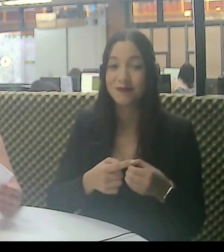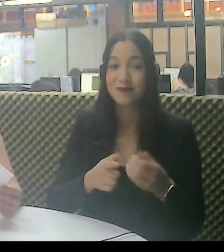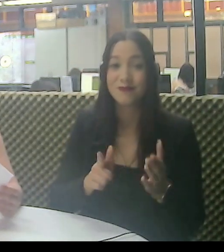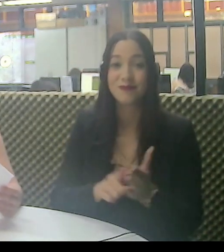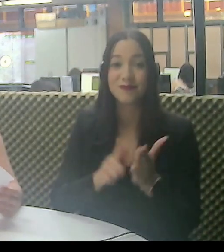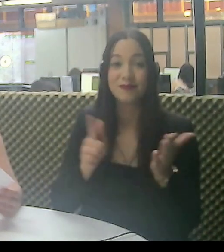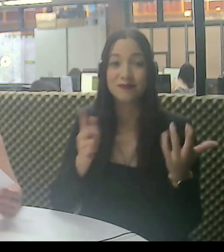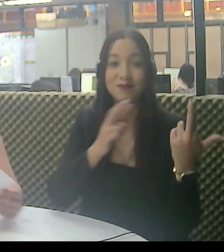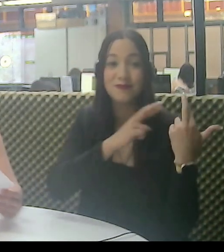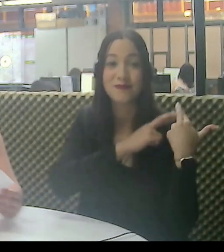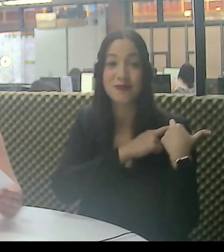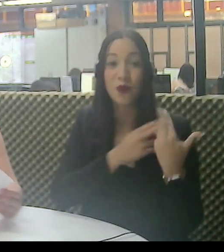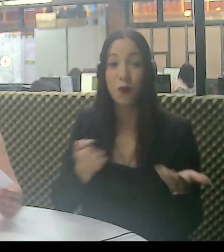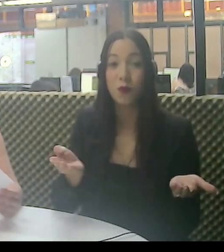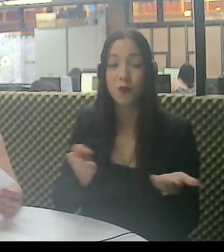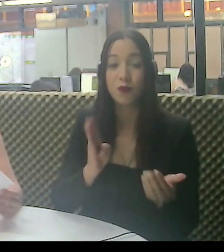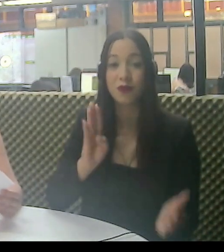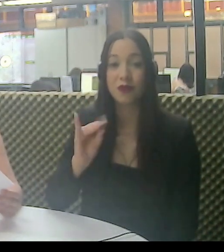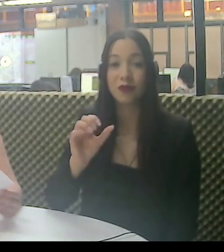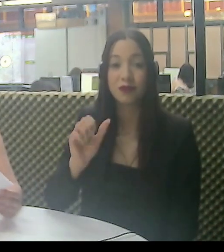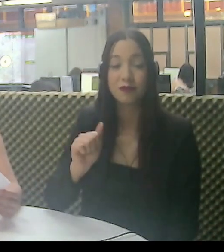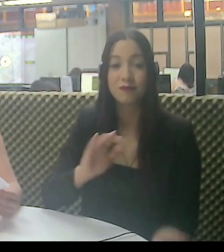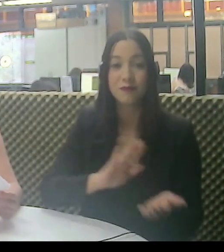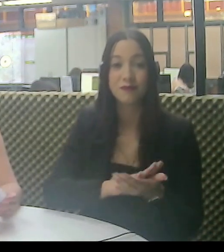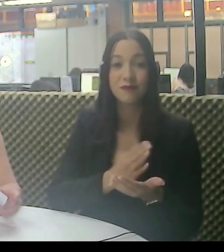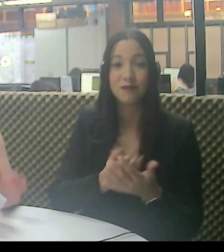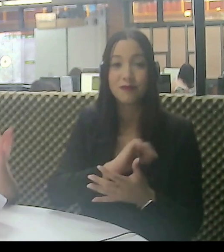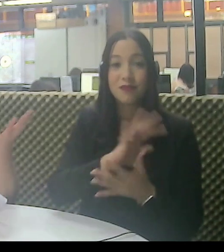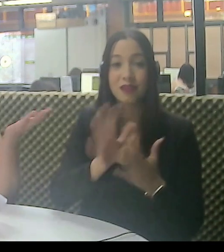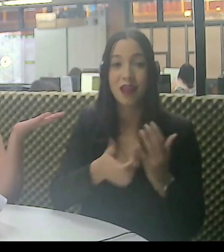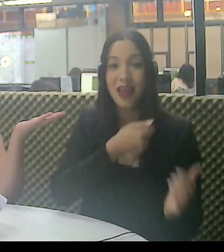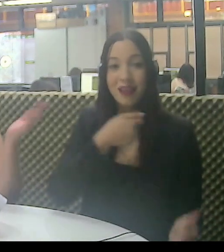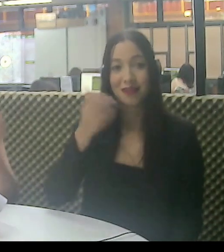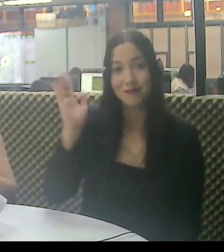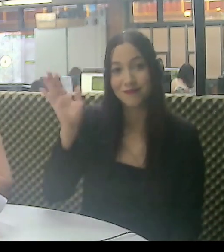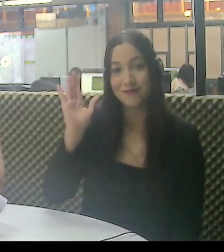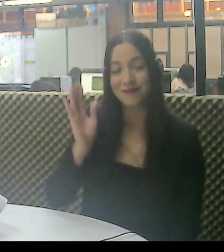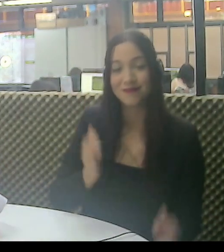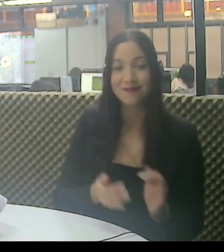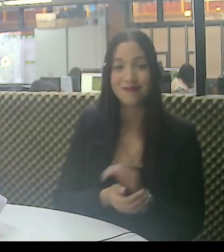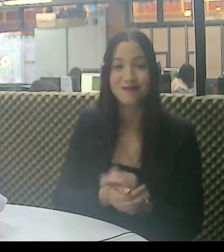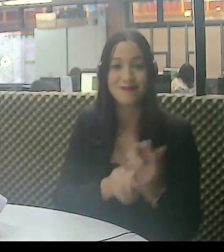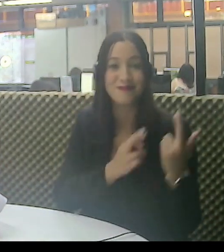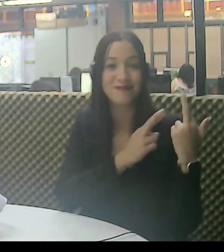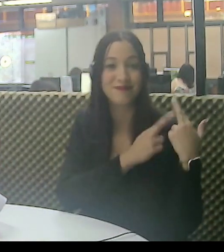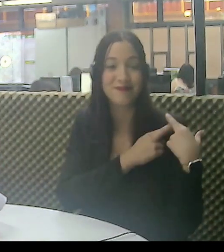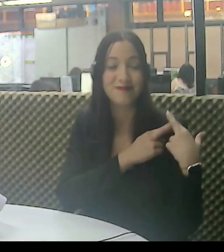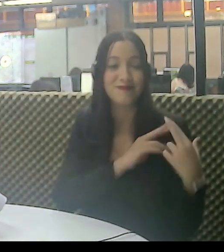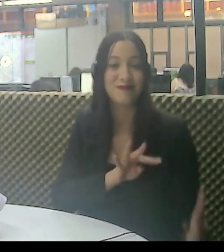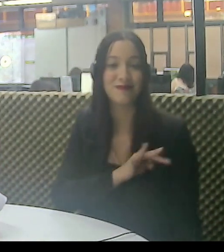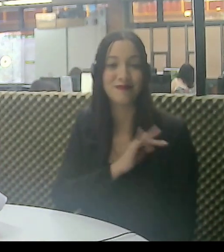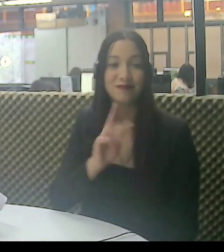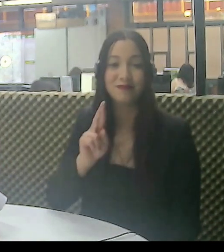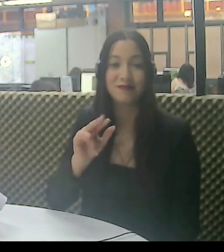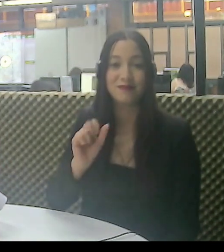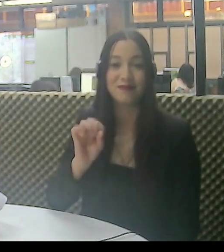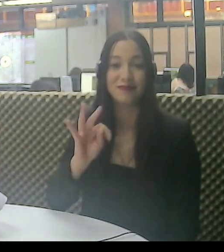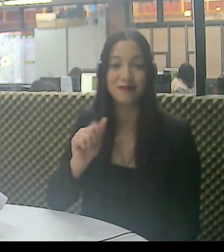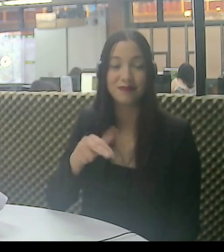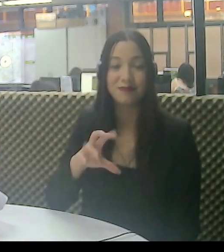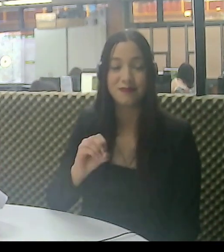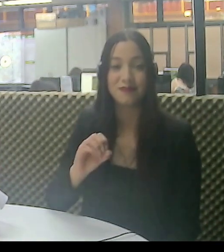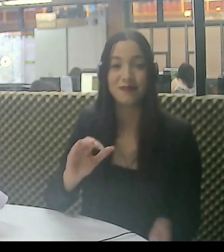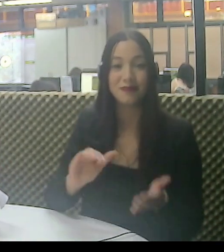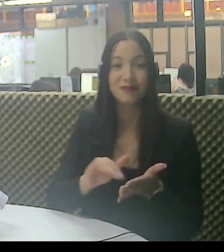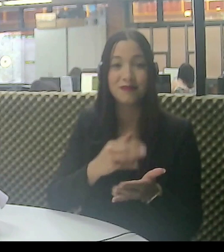jornalista é responsável pela edição piemontes tradução em Libras Amanda Valentim responsável técnico Cristiano Silva